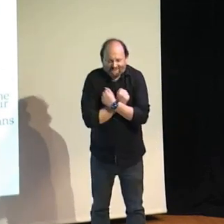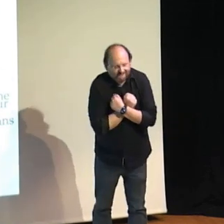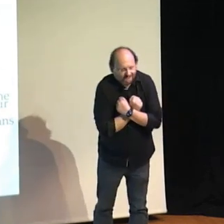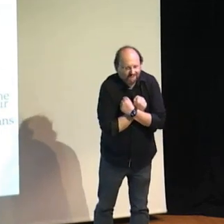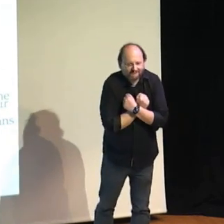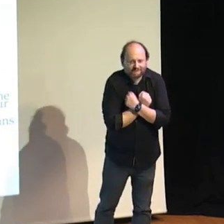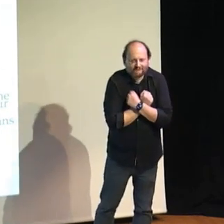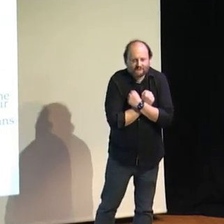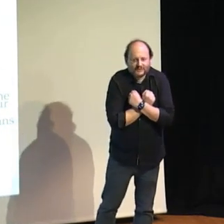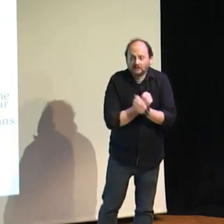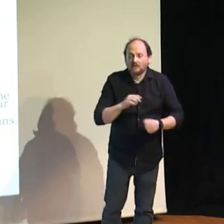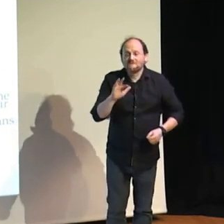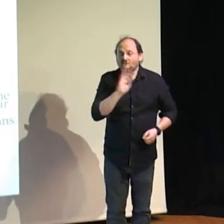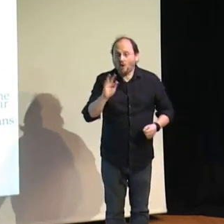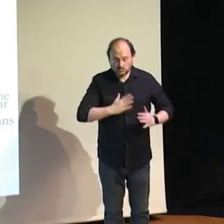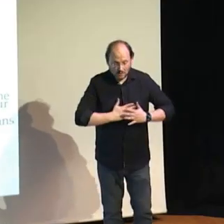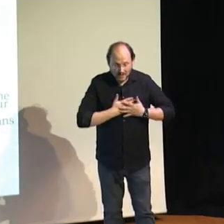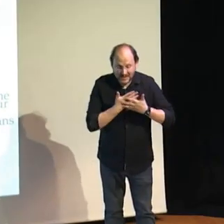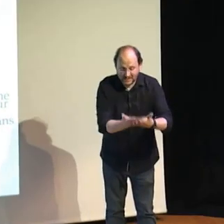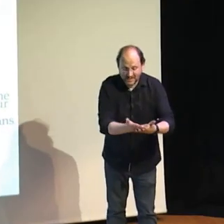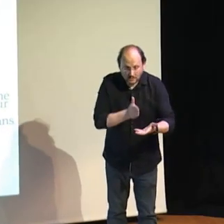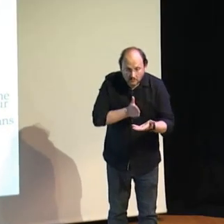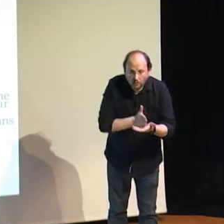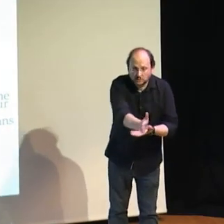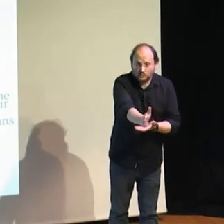Aux États-Unis, c'est les poings fermés. Et le signe de